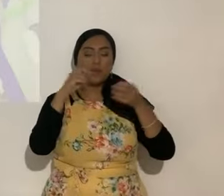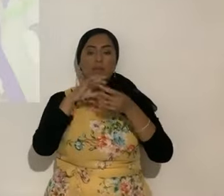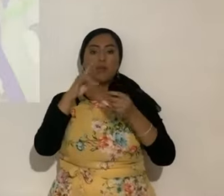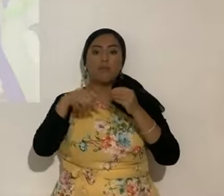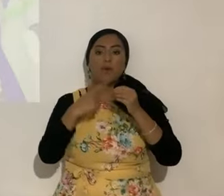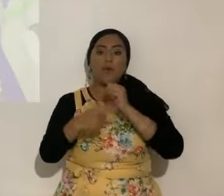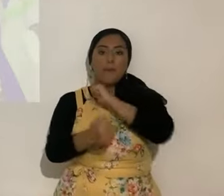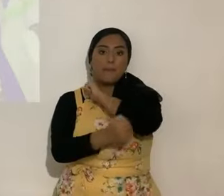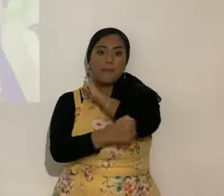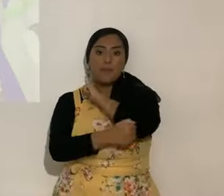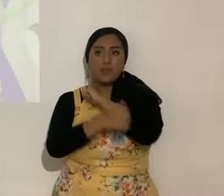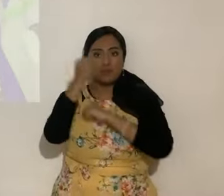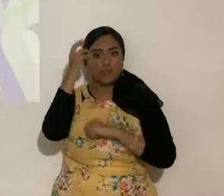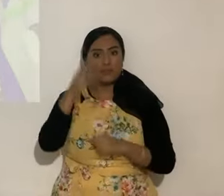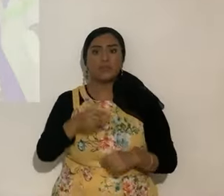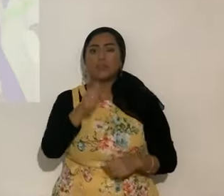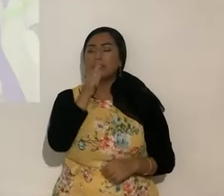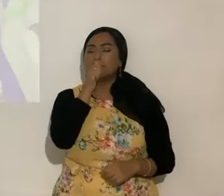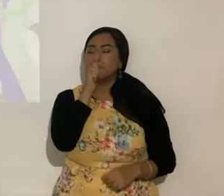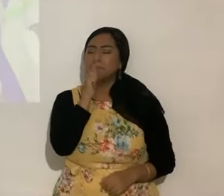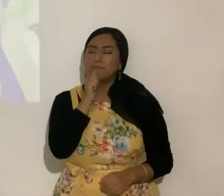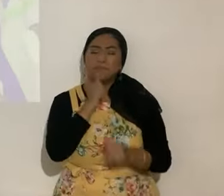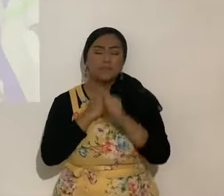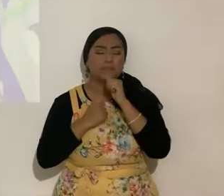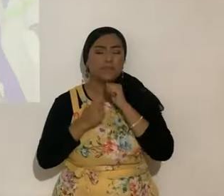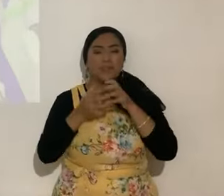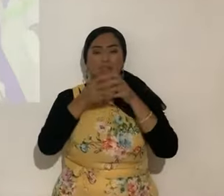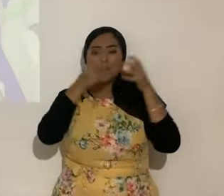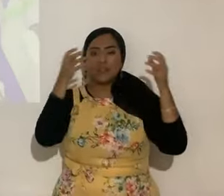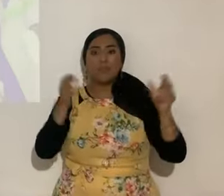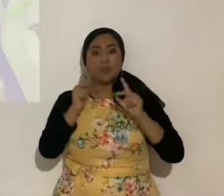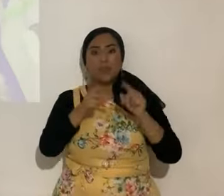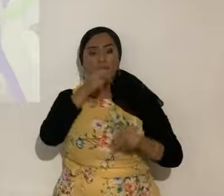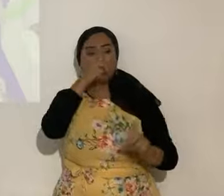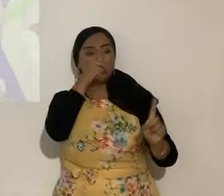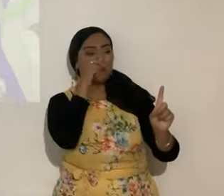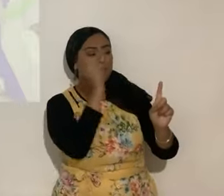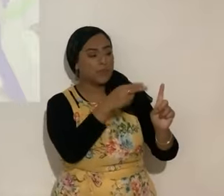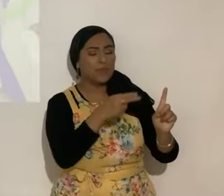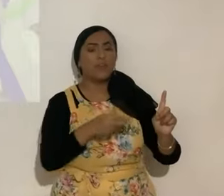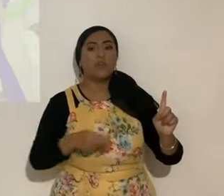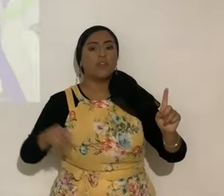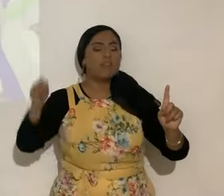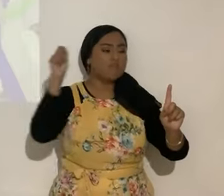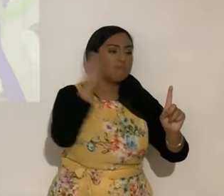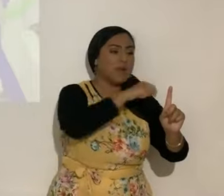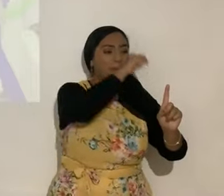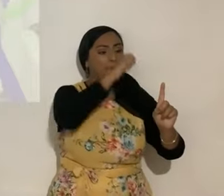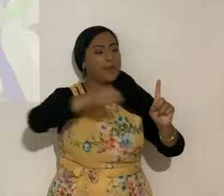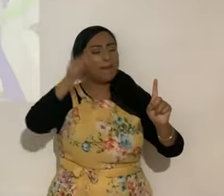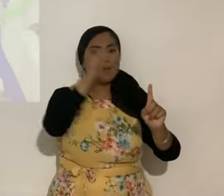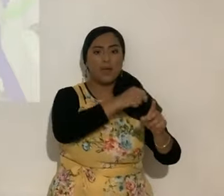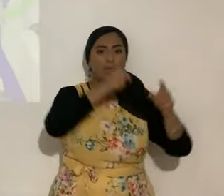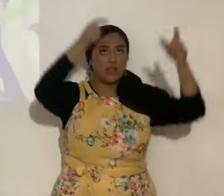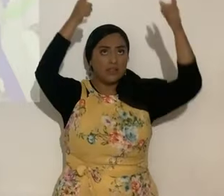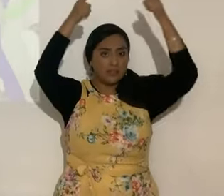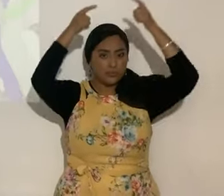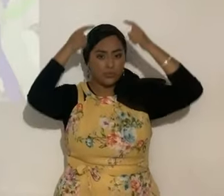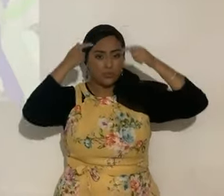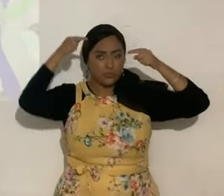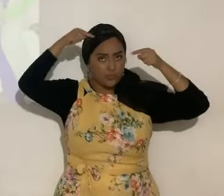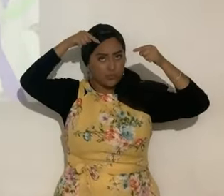Todo lo que tuvo que sufrir, con los escupitazos, los puñetazos, la corona de espinas, la cruz, la